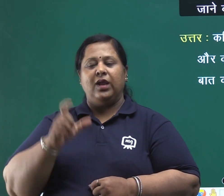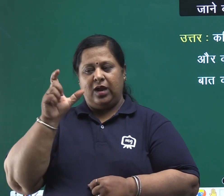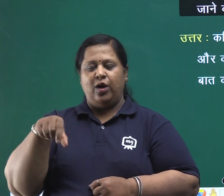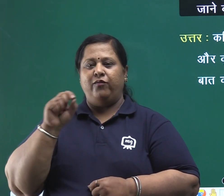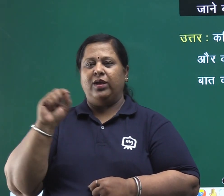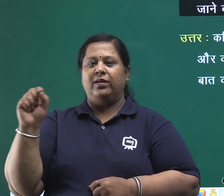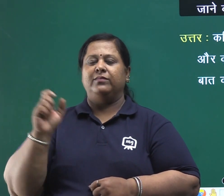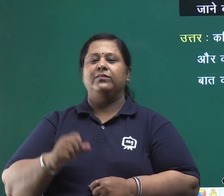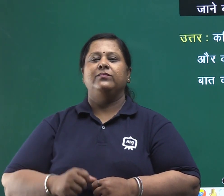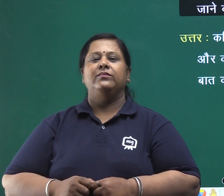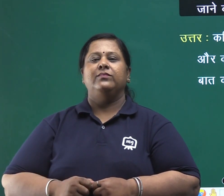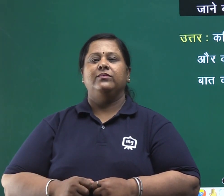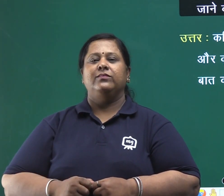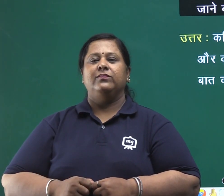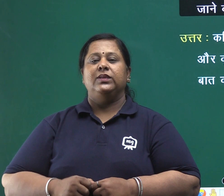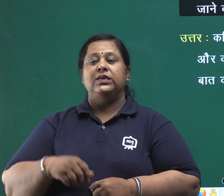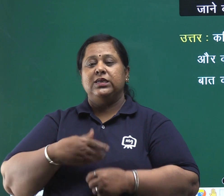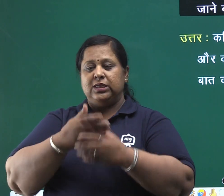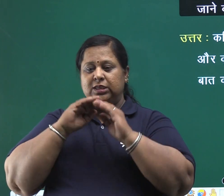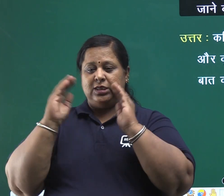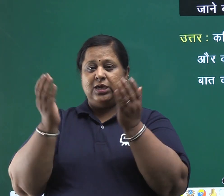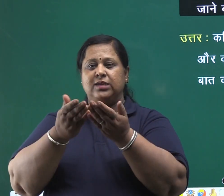कवि जग से